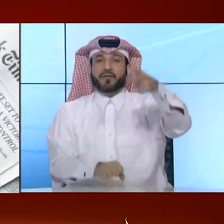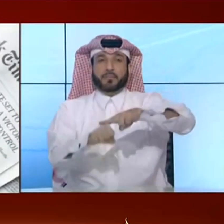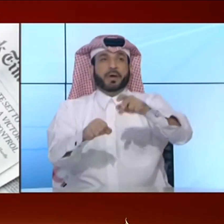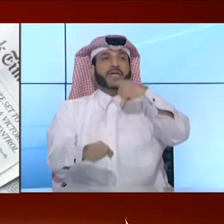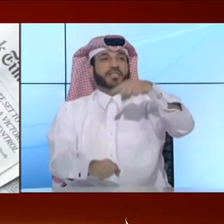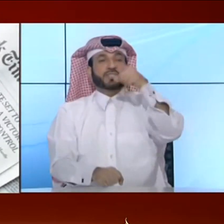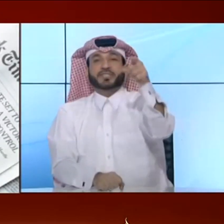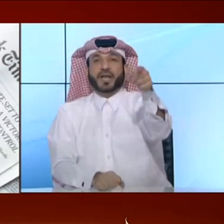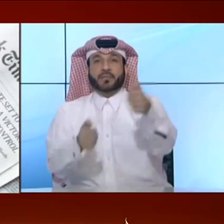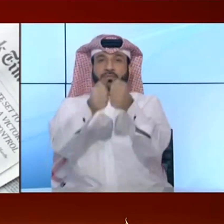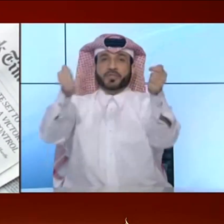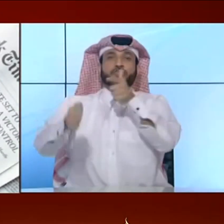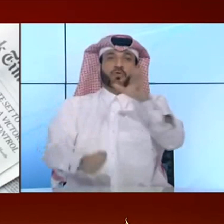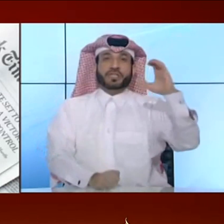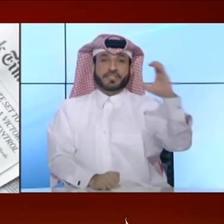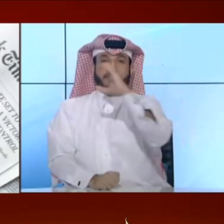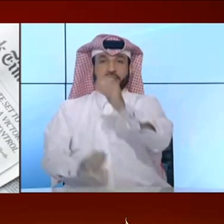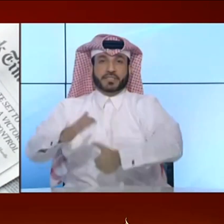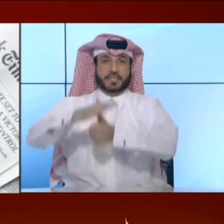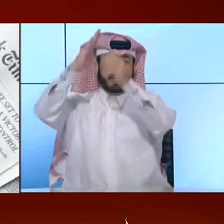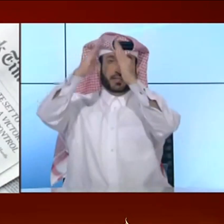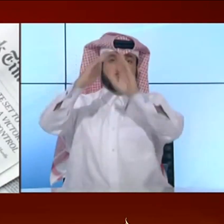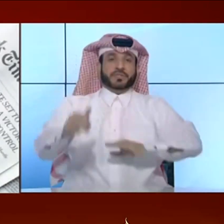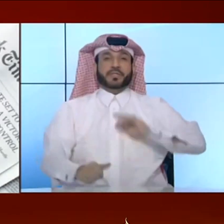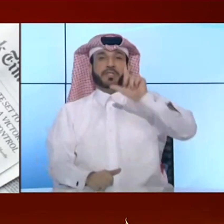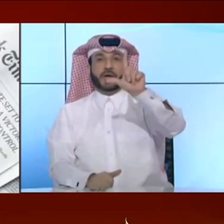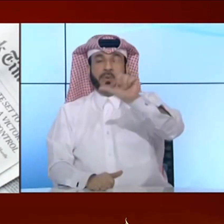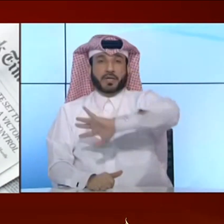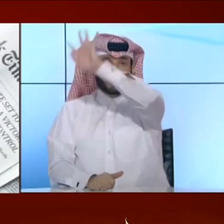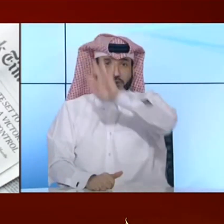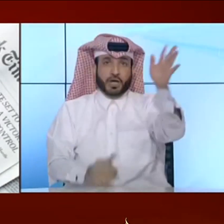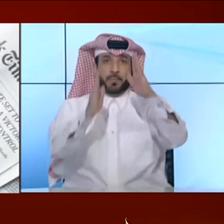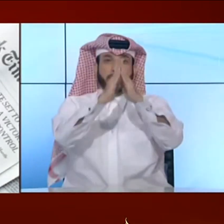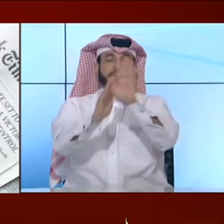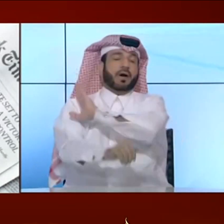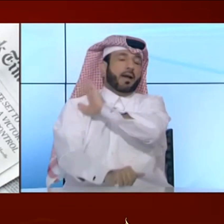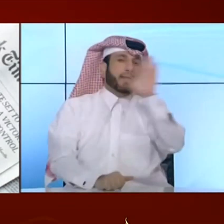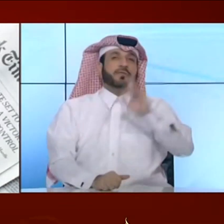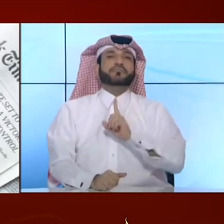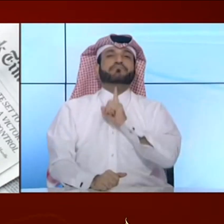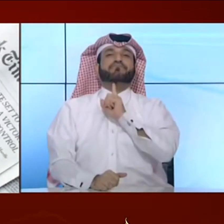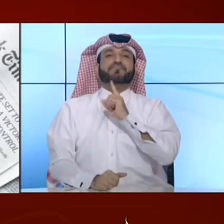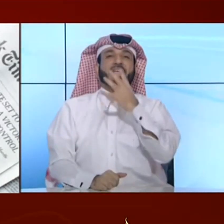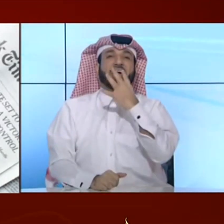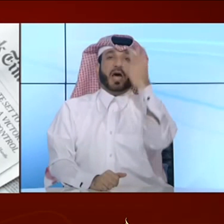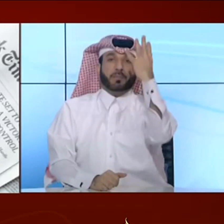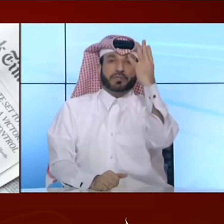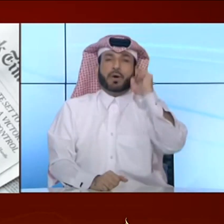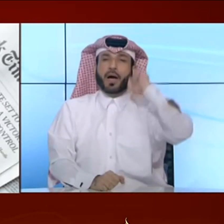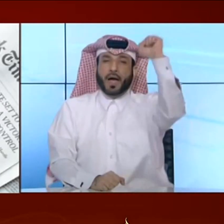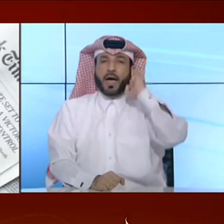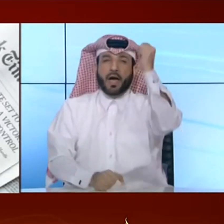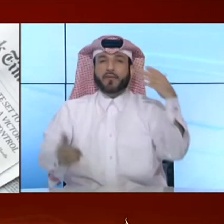الصحيفه ان السيسي يامل بان يكون المصريون قد ملوا بعدما يقرب من اربع سنوات من